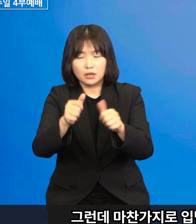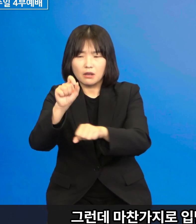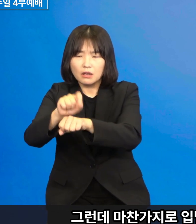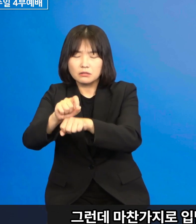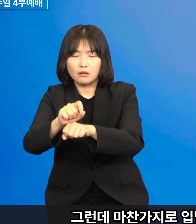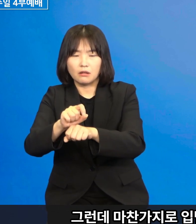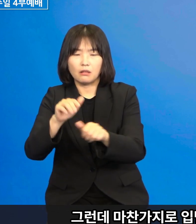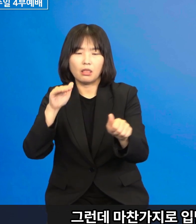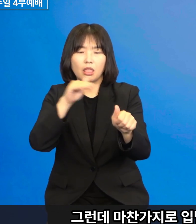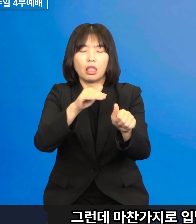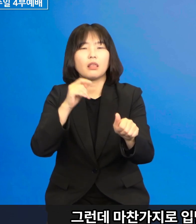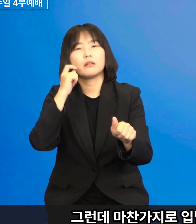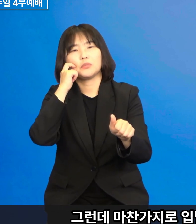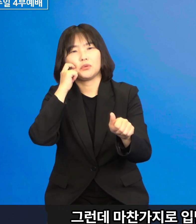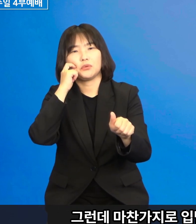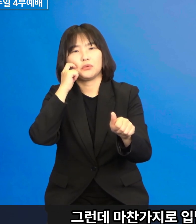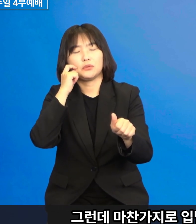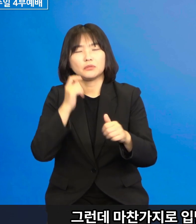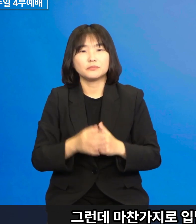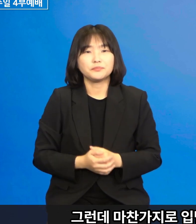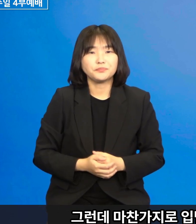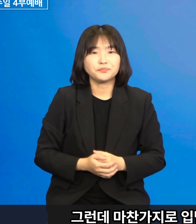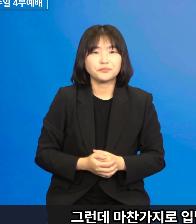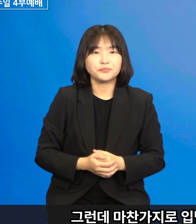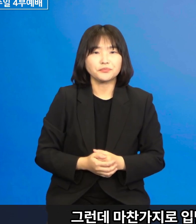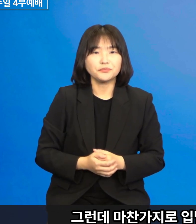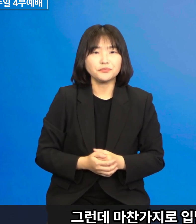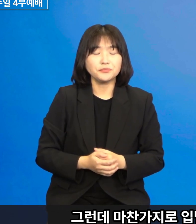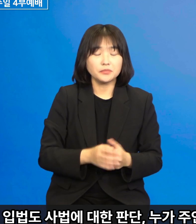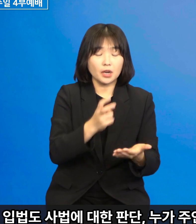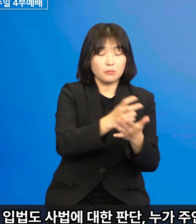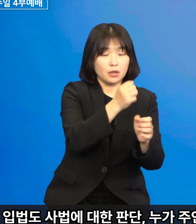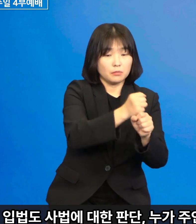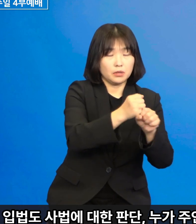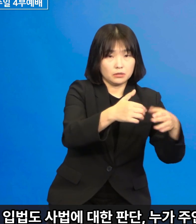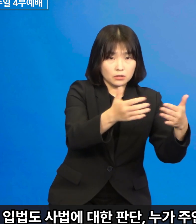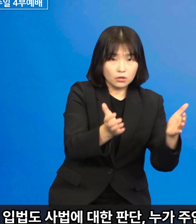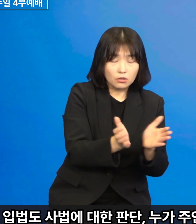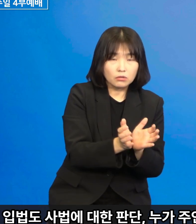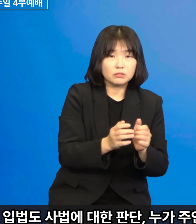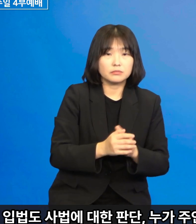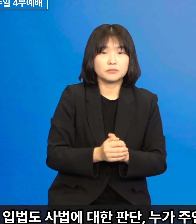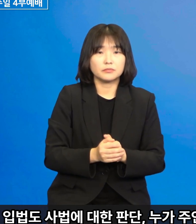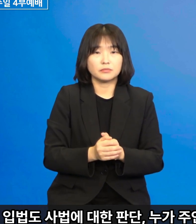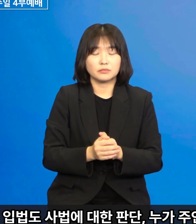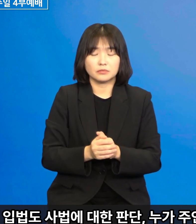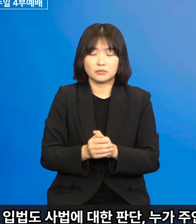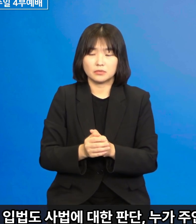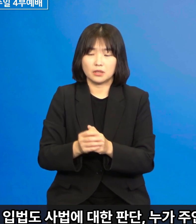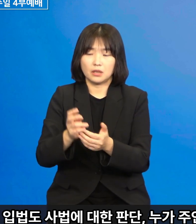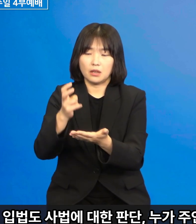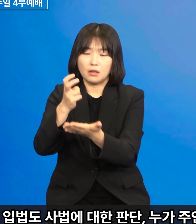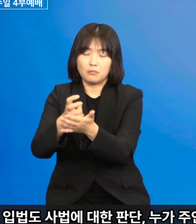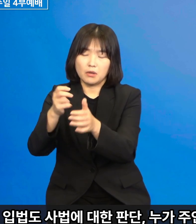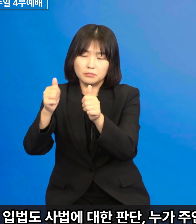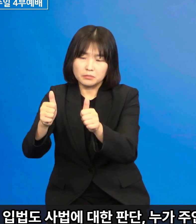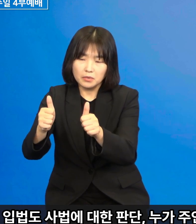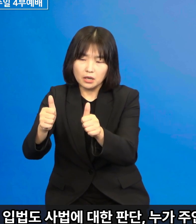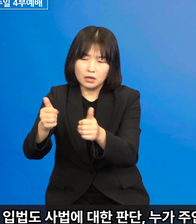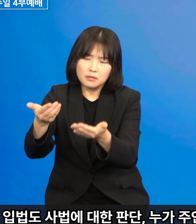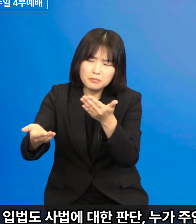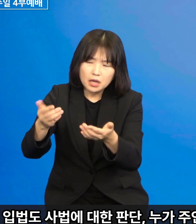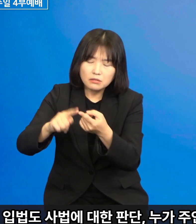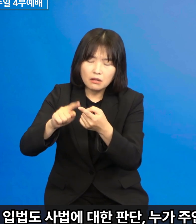그런데 마찬가지로 입법부도 그렇게 해서는 안 되죠. 입법도 사법에 대한 판단, 누가 주인인지